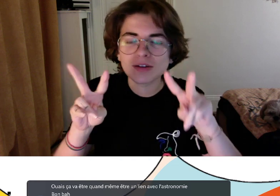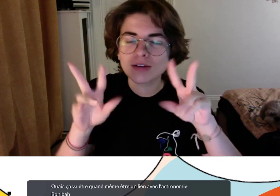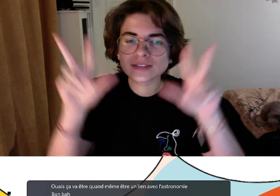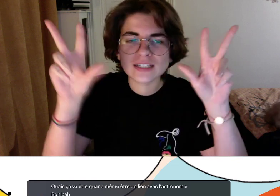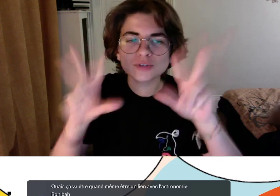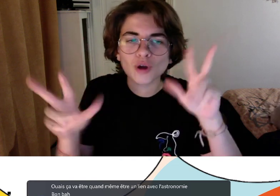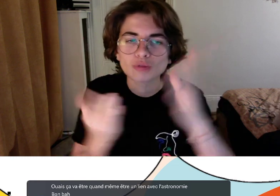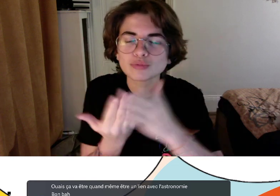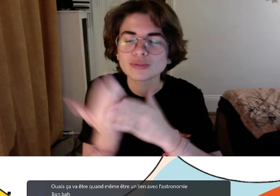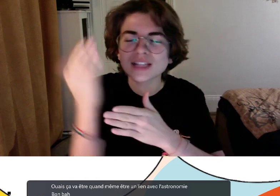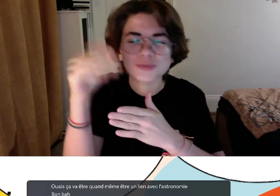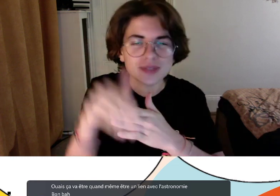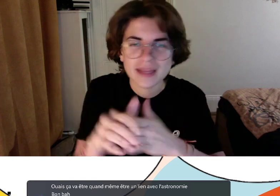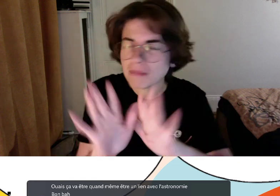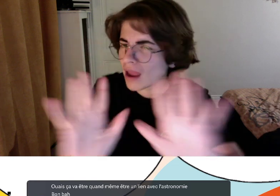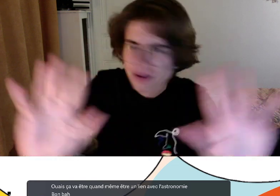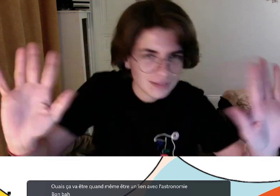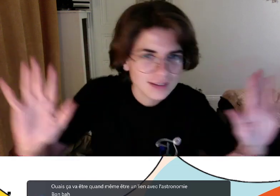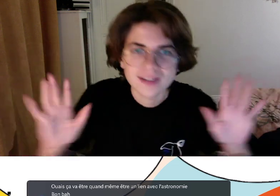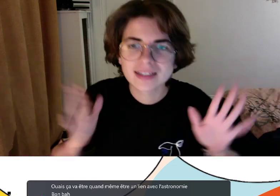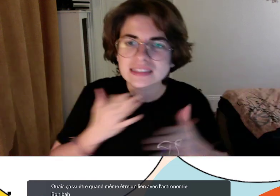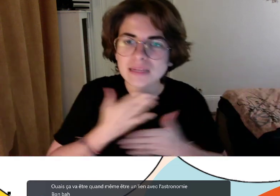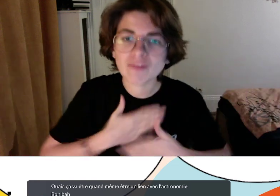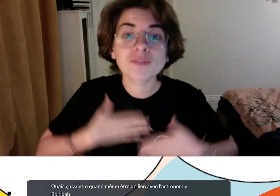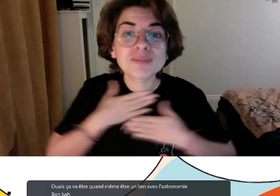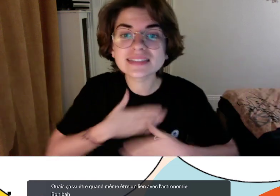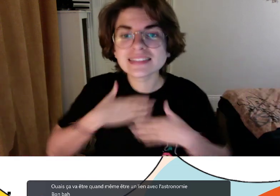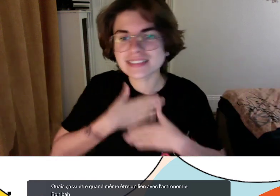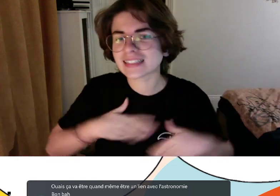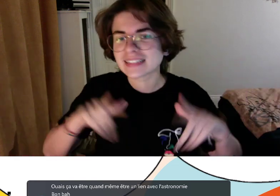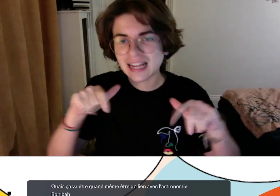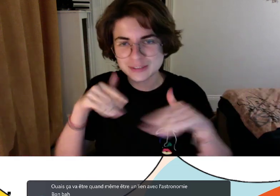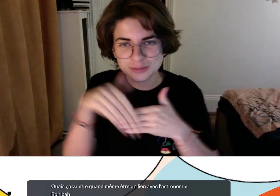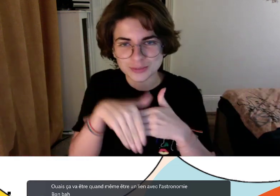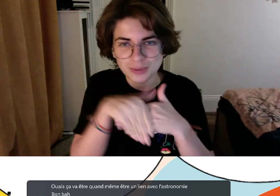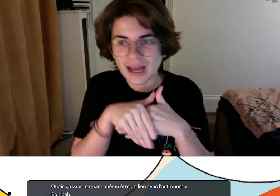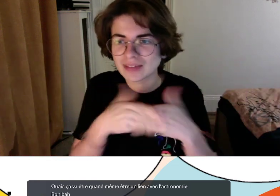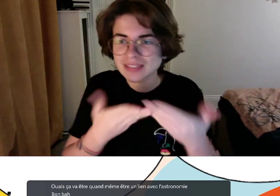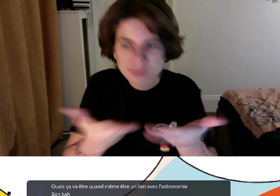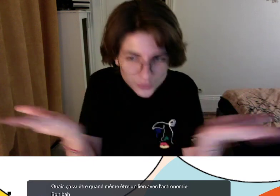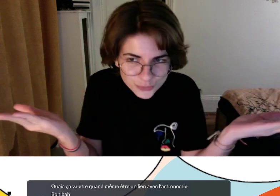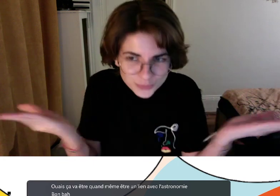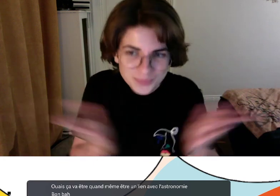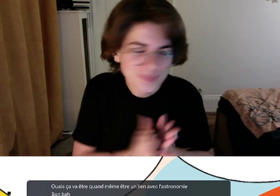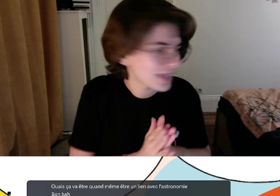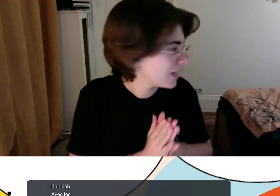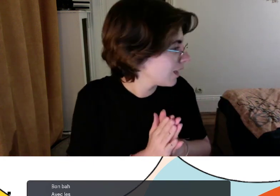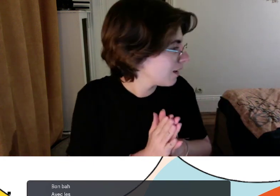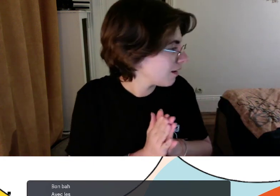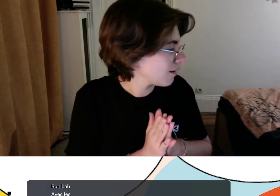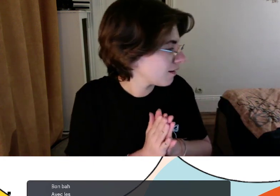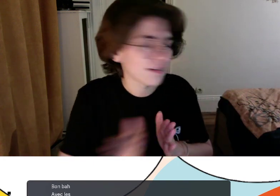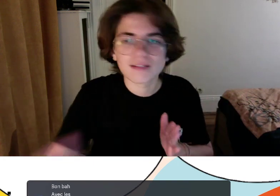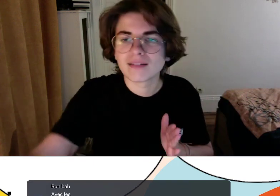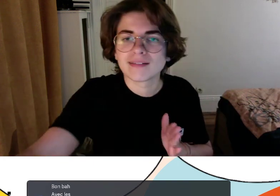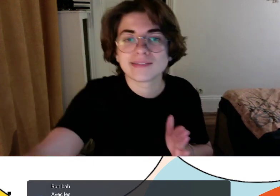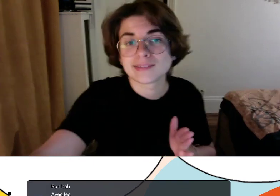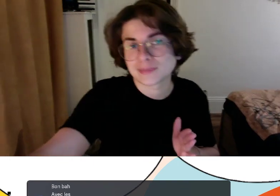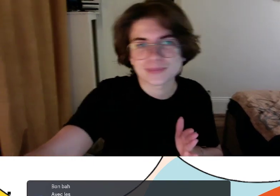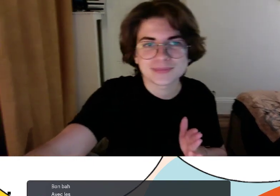avec l'ordinateur toute la journée, mais ça m'a fait plaisir d'être là ce soir avec vous.